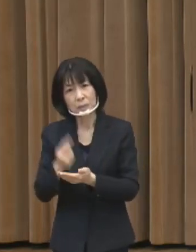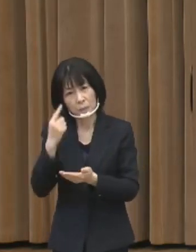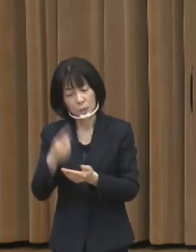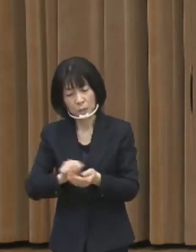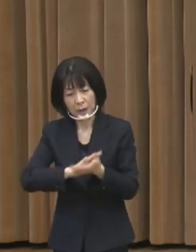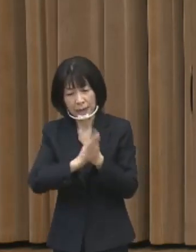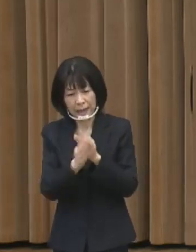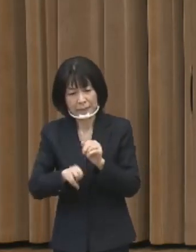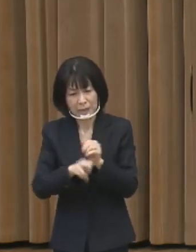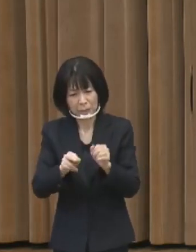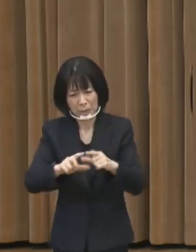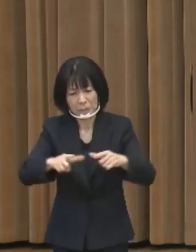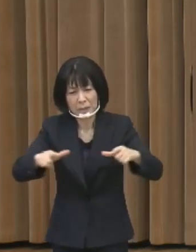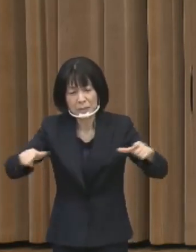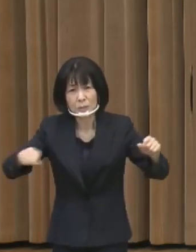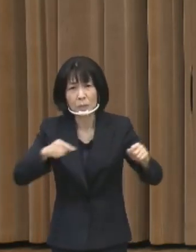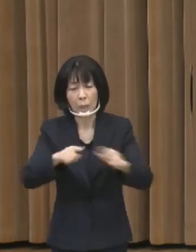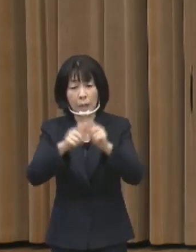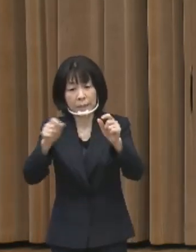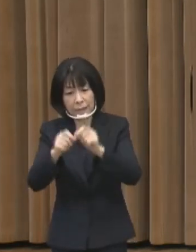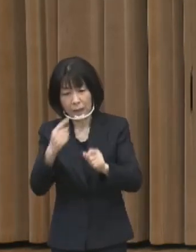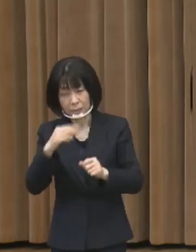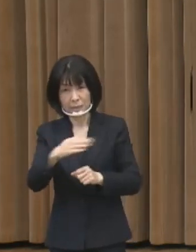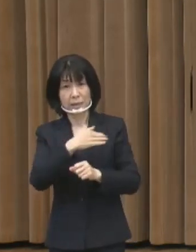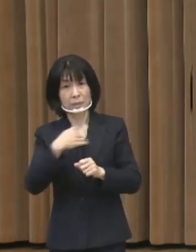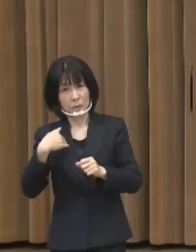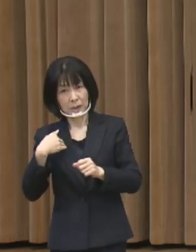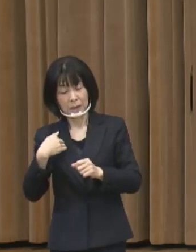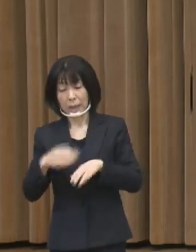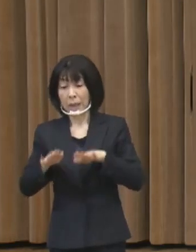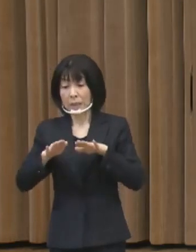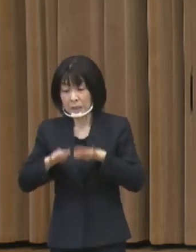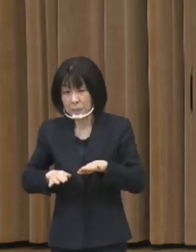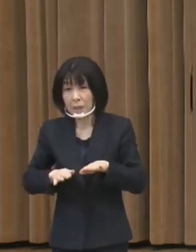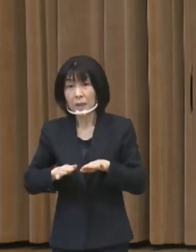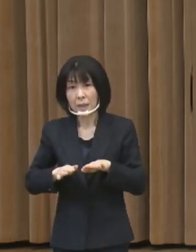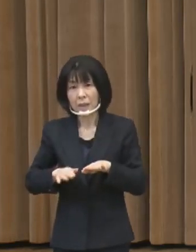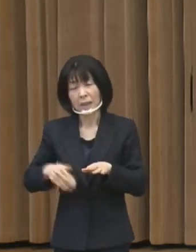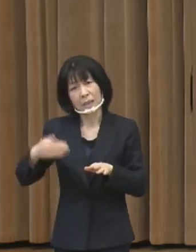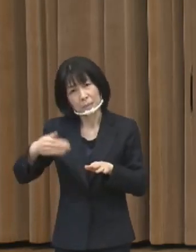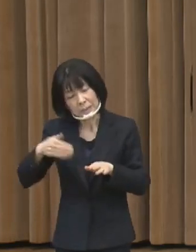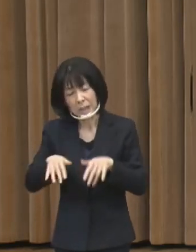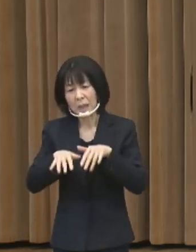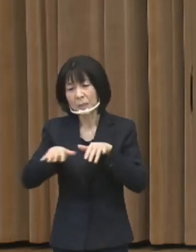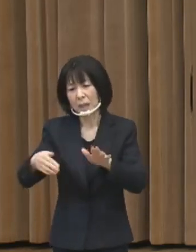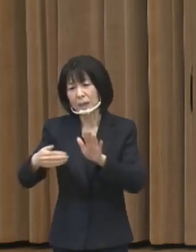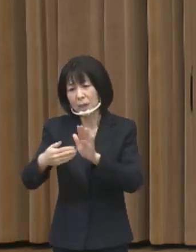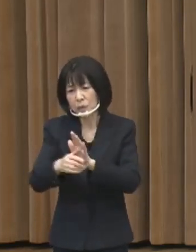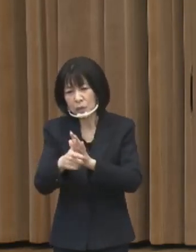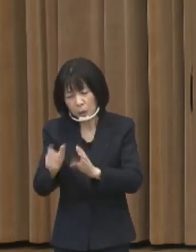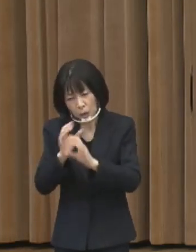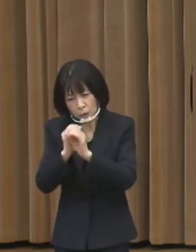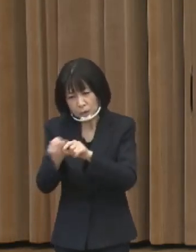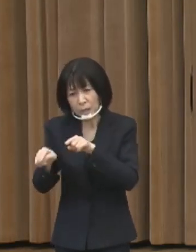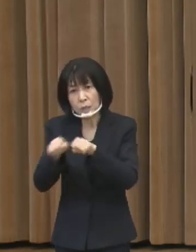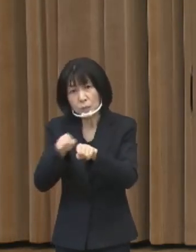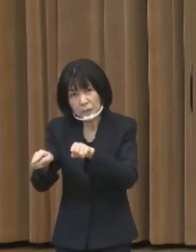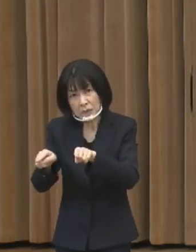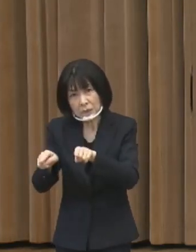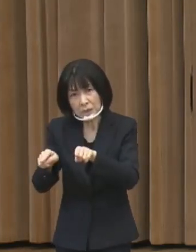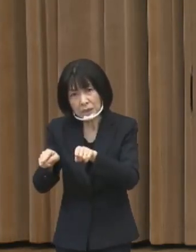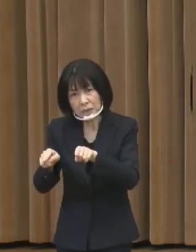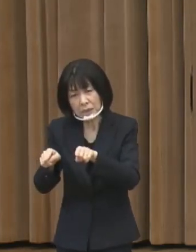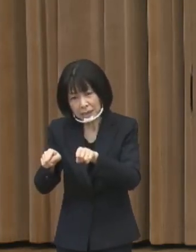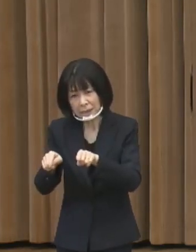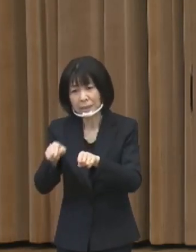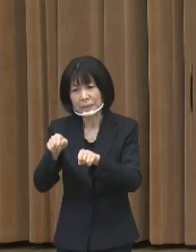異株が広がることによって、我々は現時点ではまだまん延防止等重点措置に移行する段階に実は今